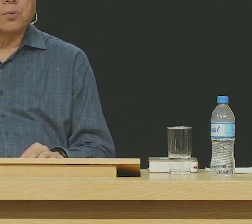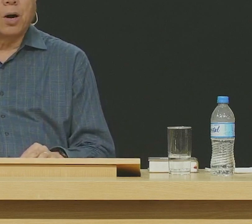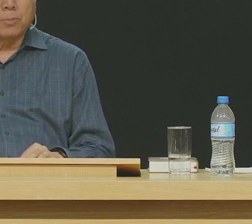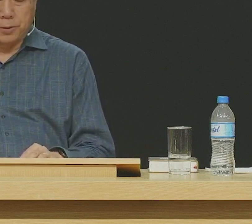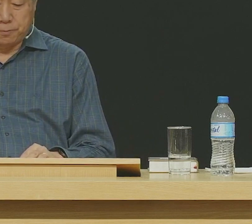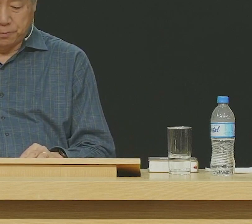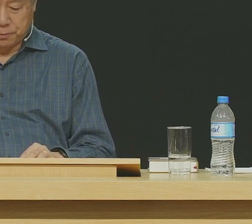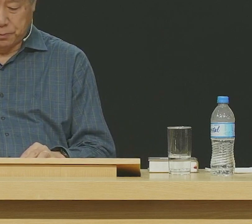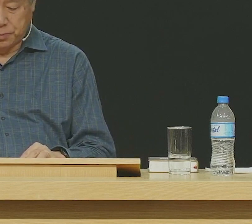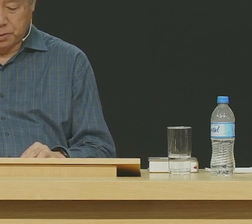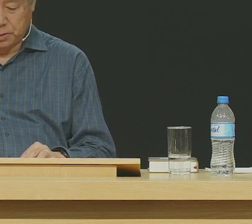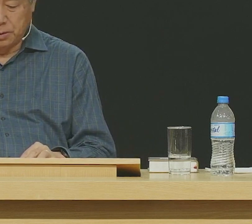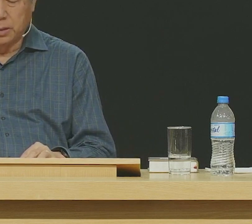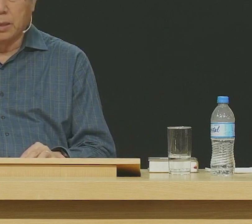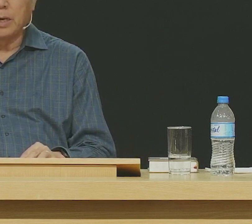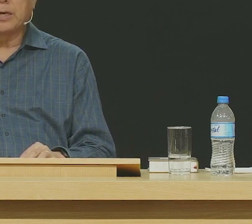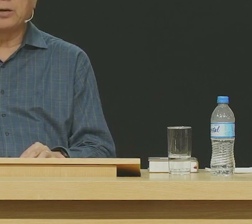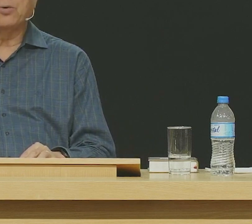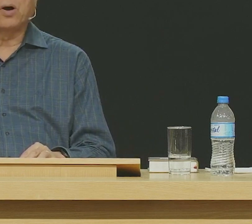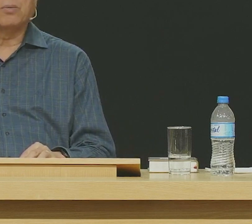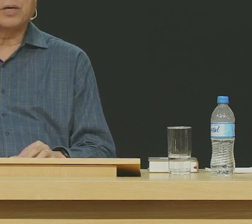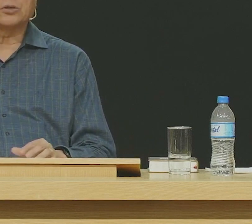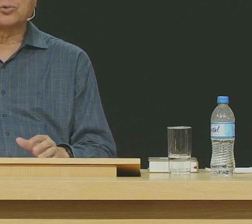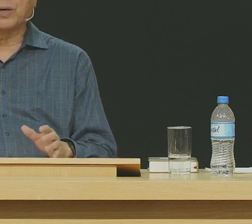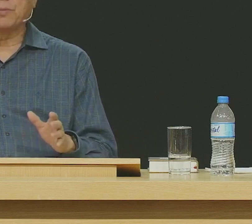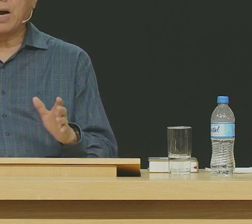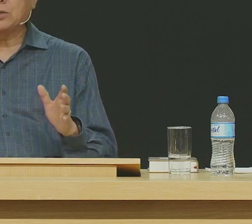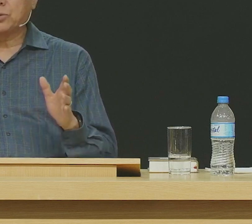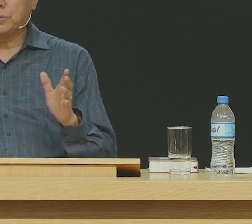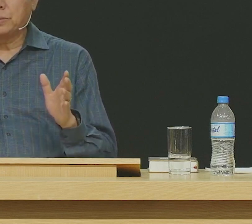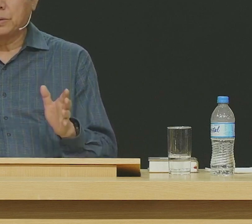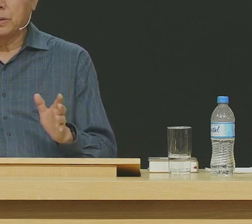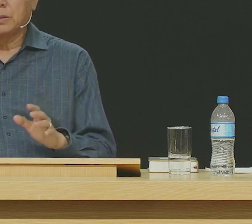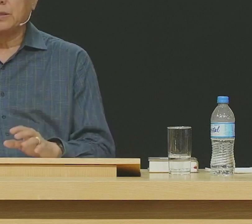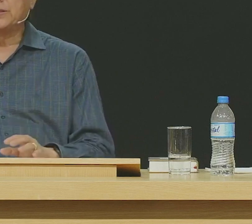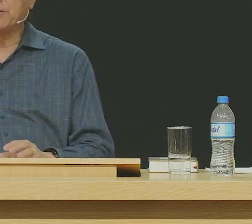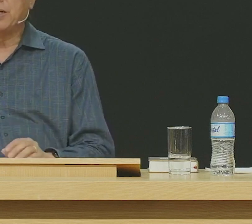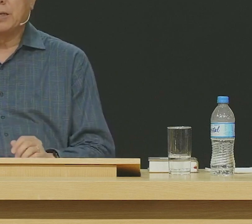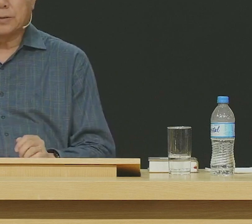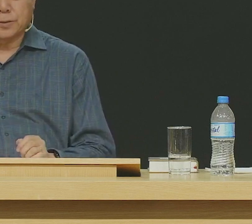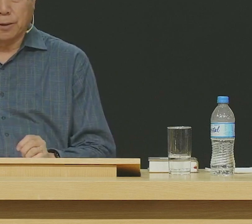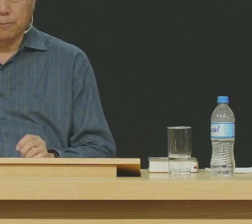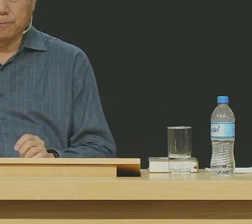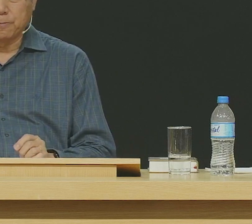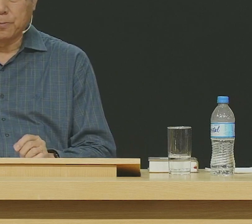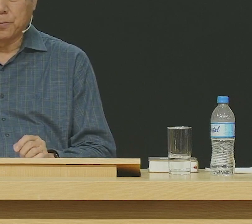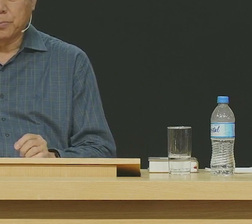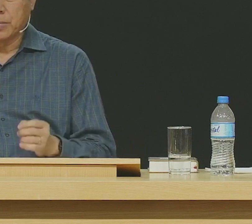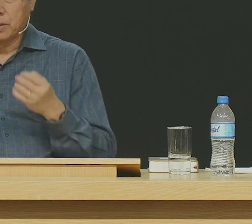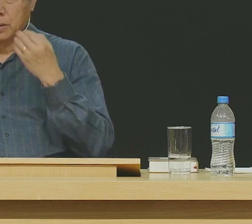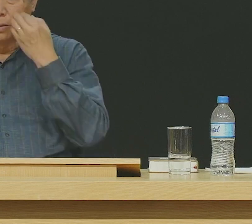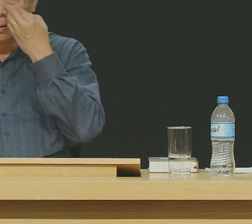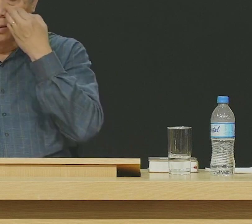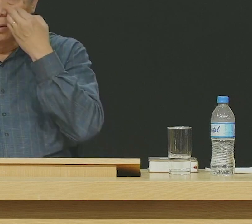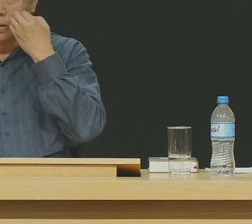Ele criou o homem, Ele criou o homem à sua imagem e semelhança,